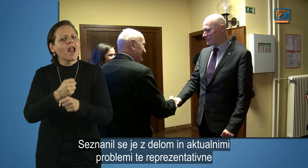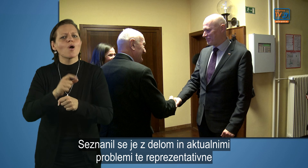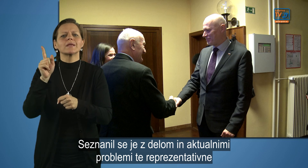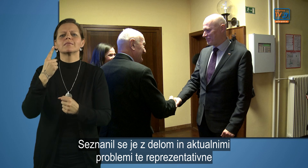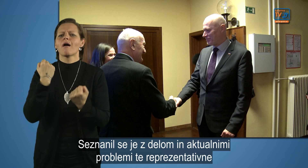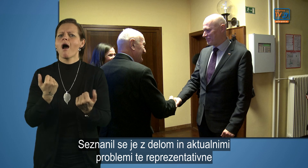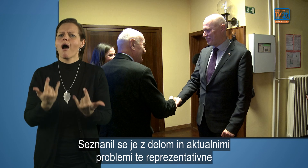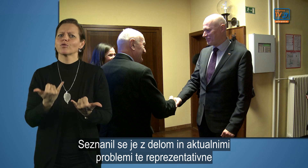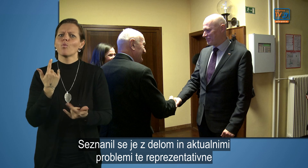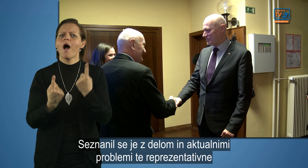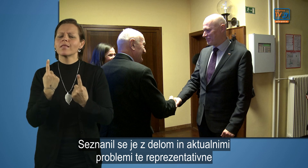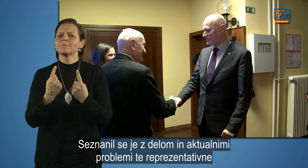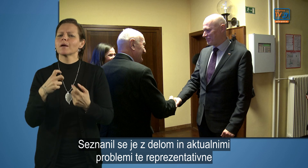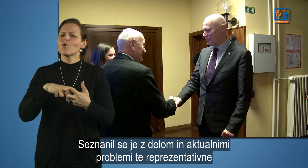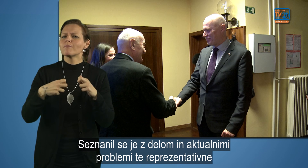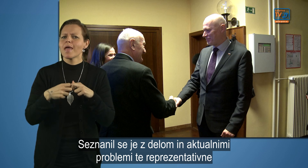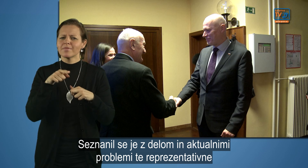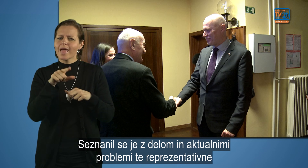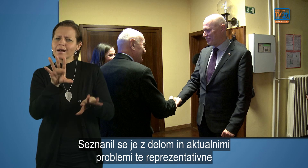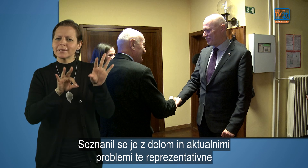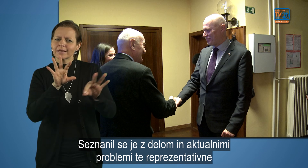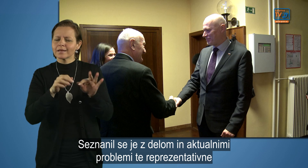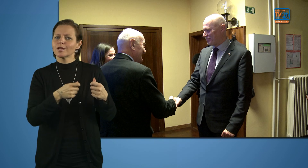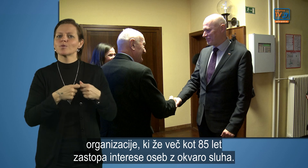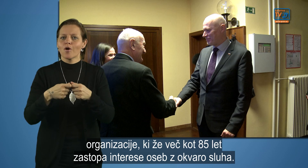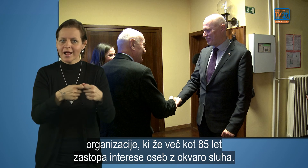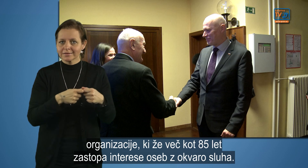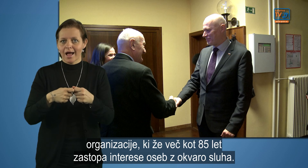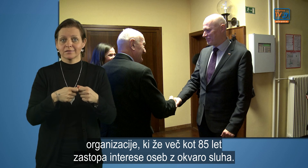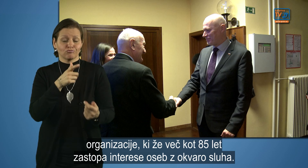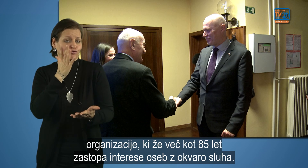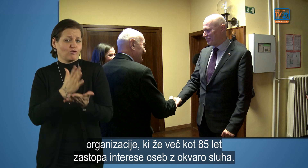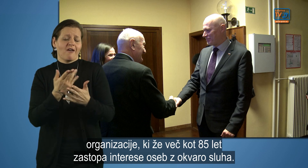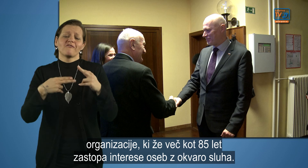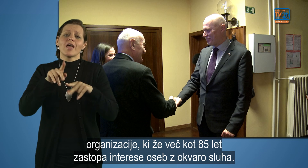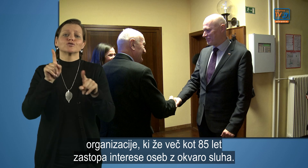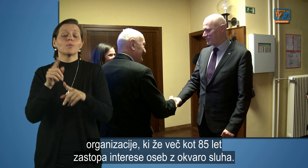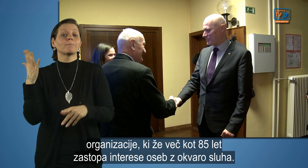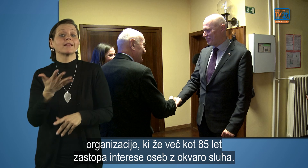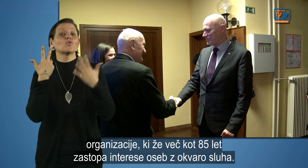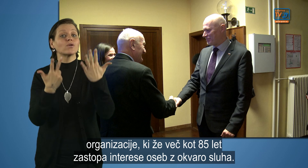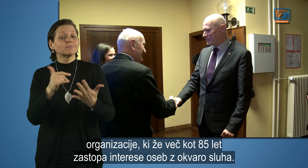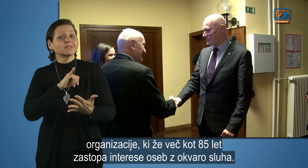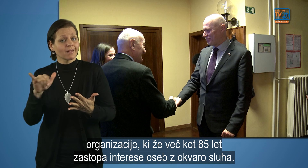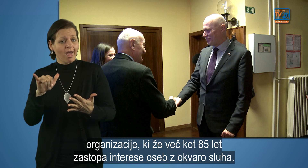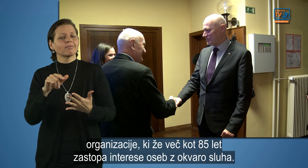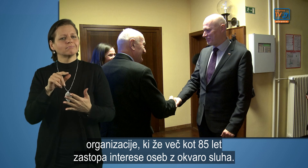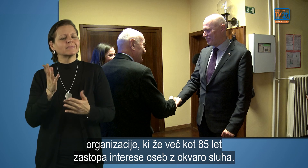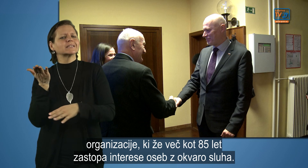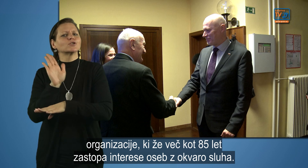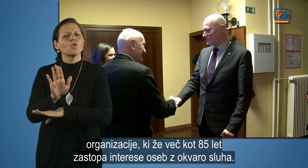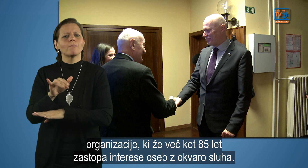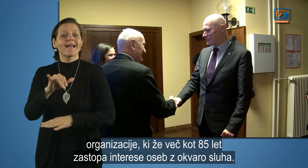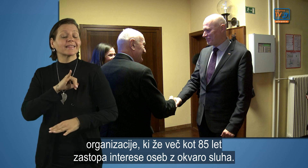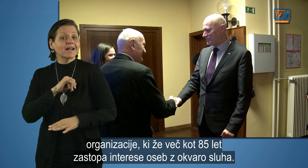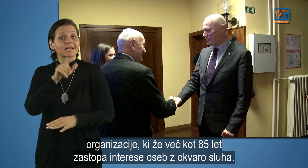z delom in aktualnimi problemi te reprezentativne organizacije, ki že več kot 85 let zastopa